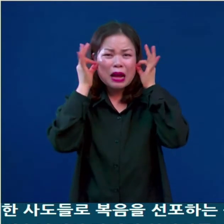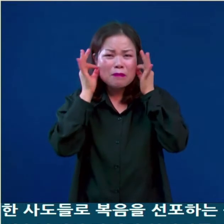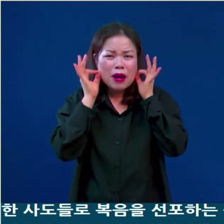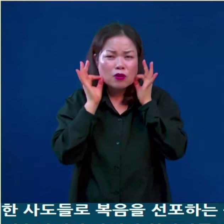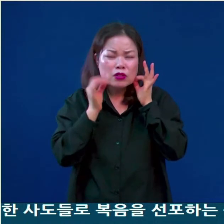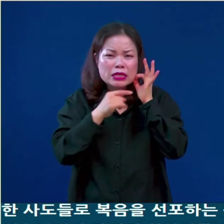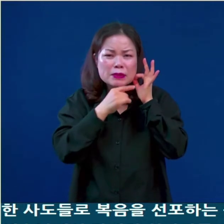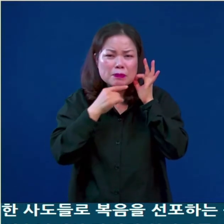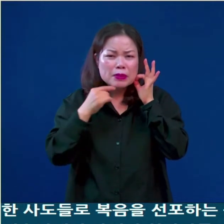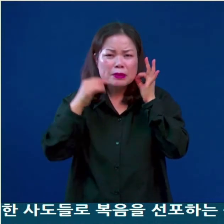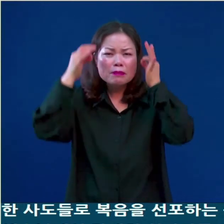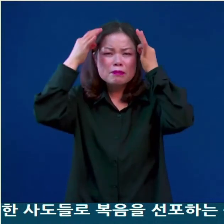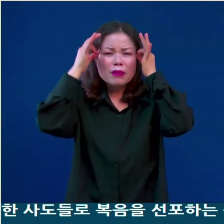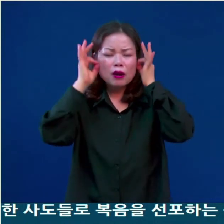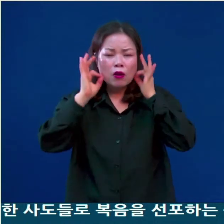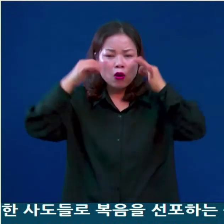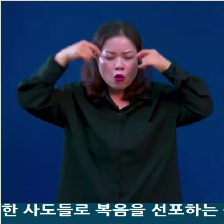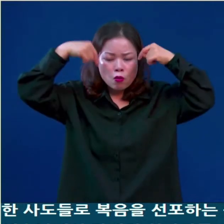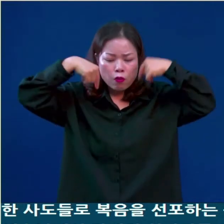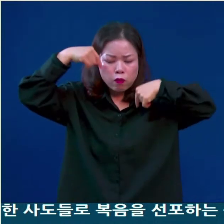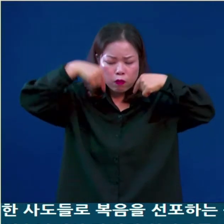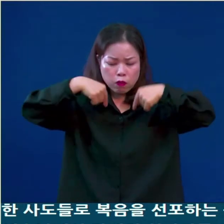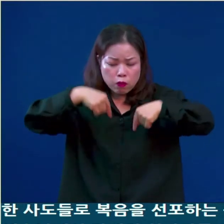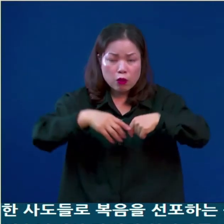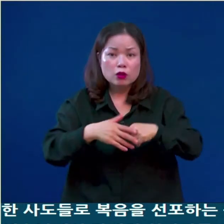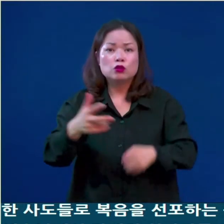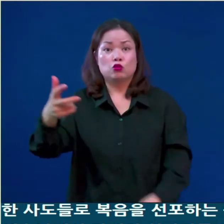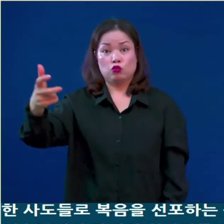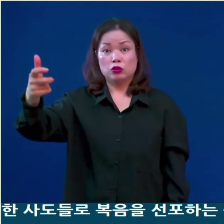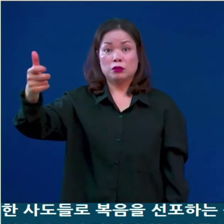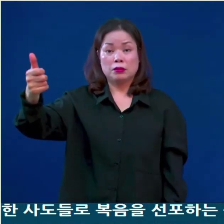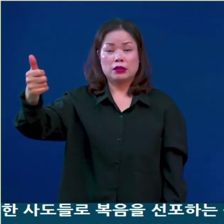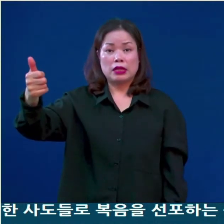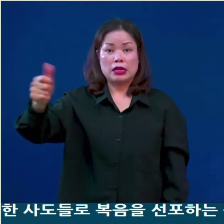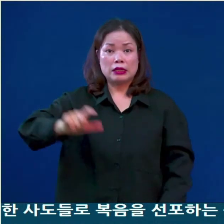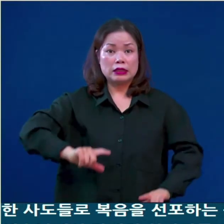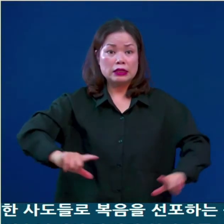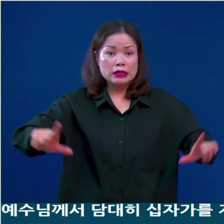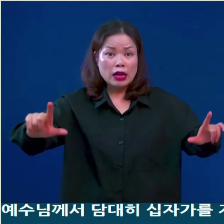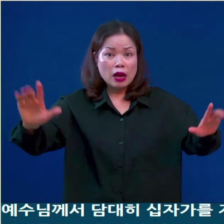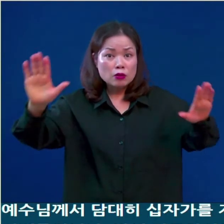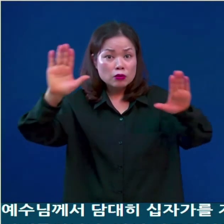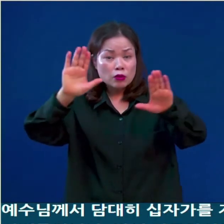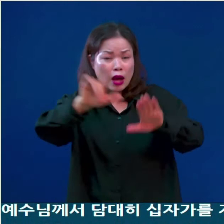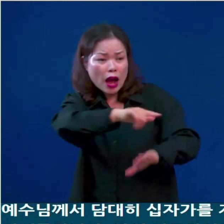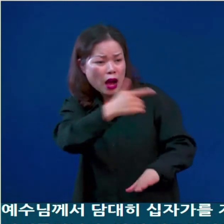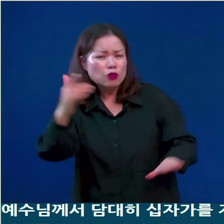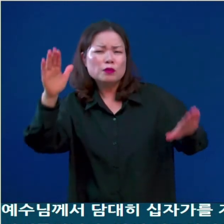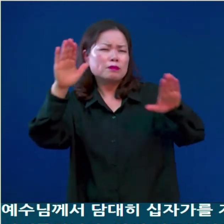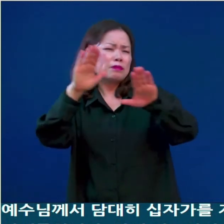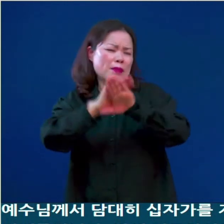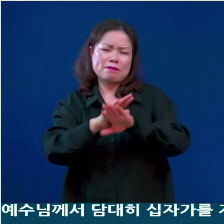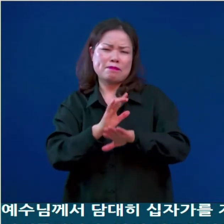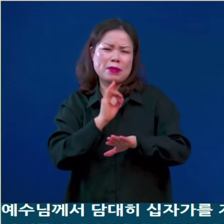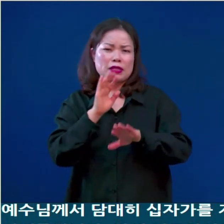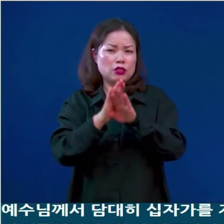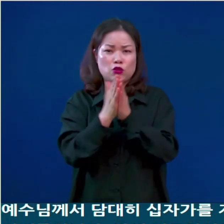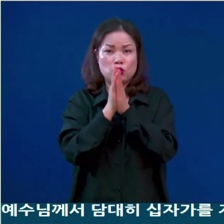되도록 기도하셨습니다. 그러나 주님은 이날 하룻밤만 기도하신 것이